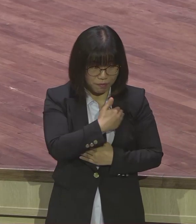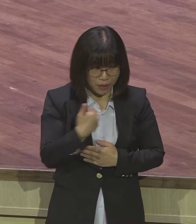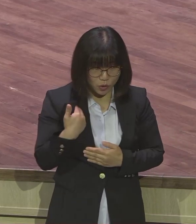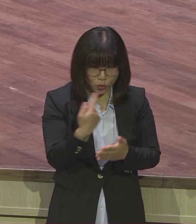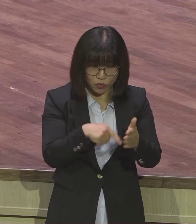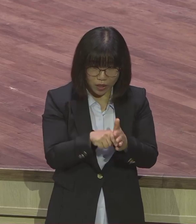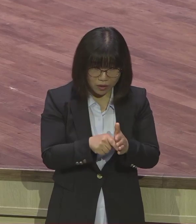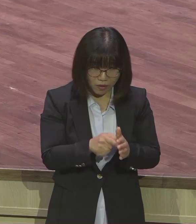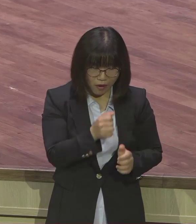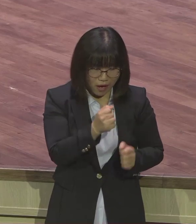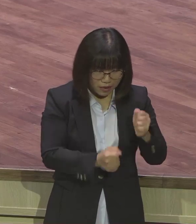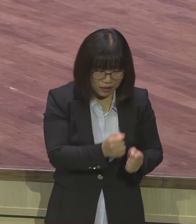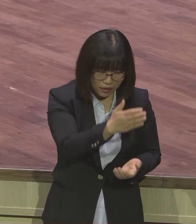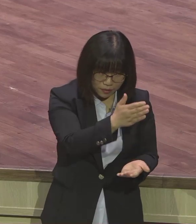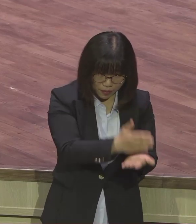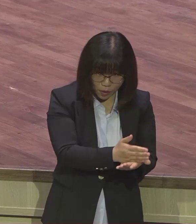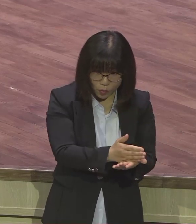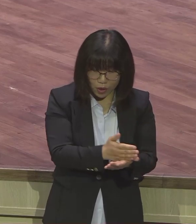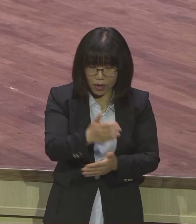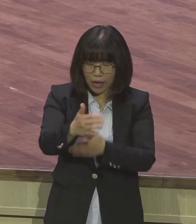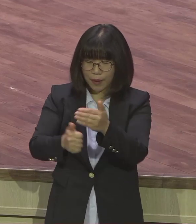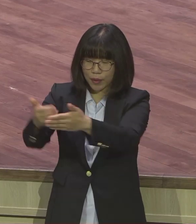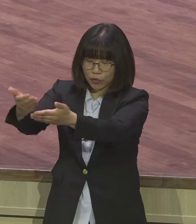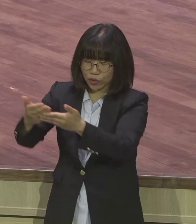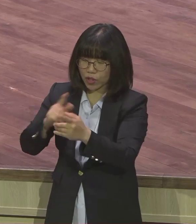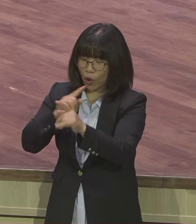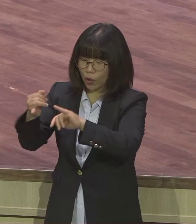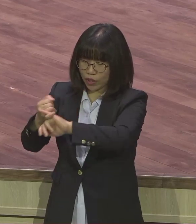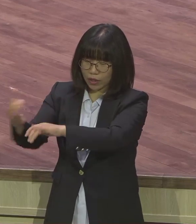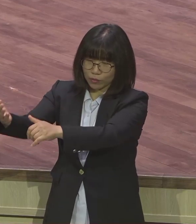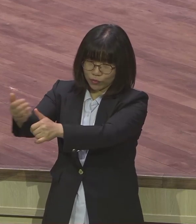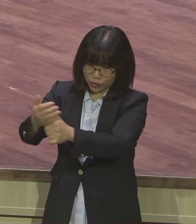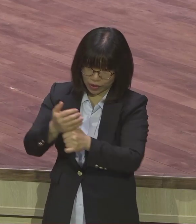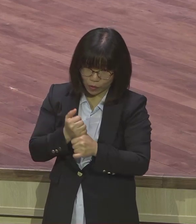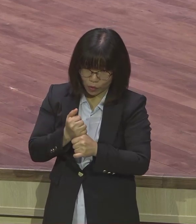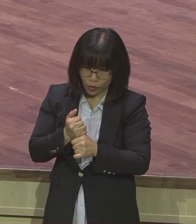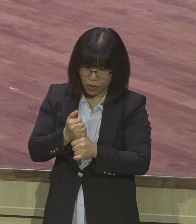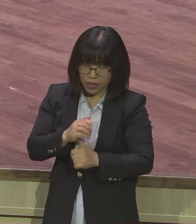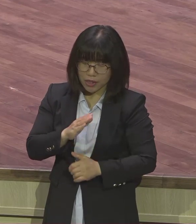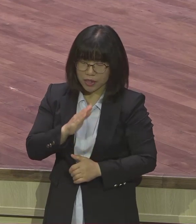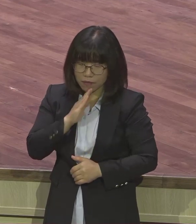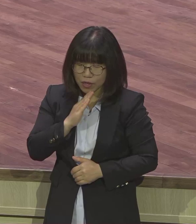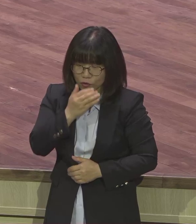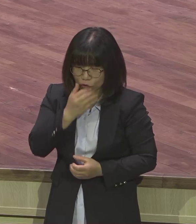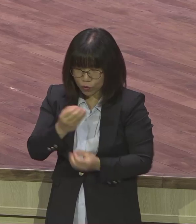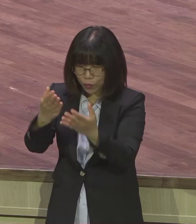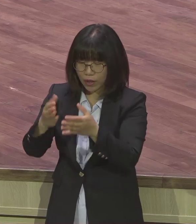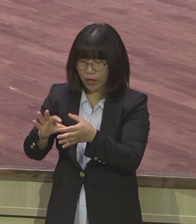주시는 언약 말씀을 붙잡고 정말 나도 이 시대에 정말 축복의